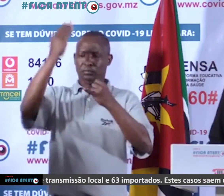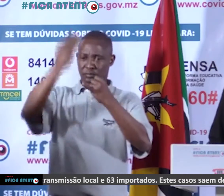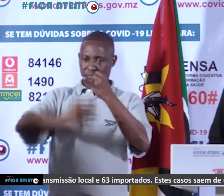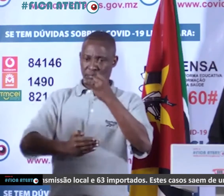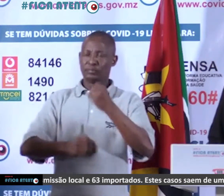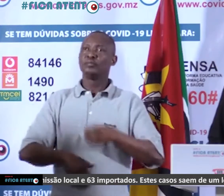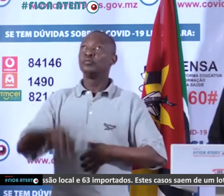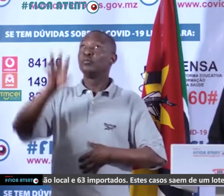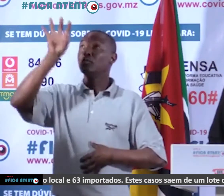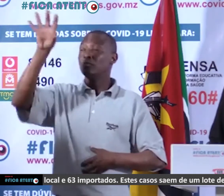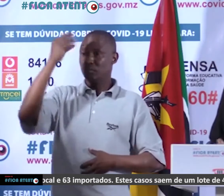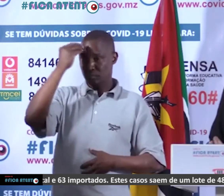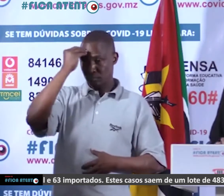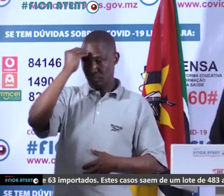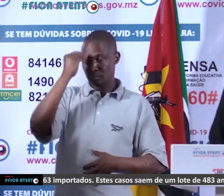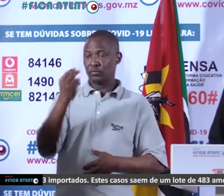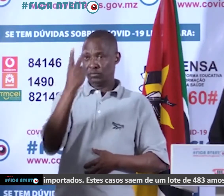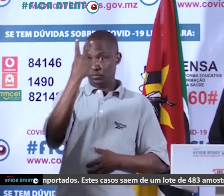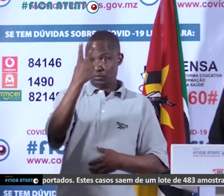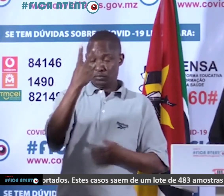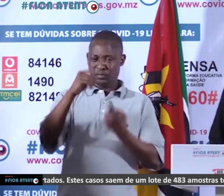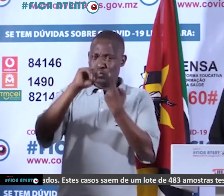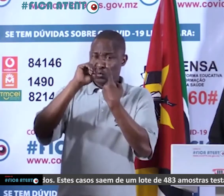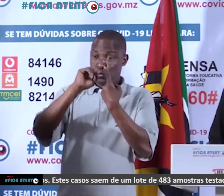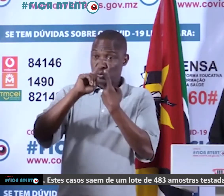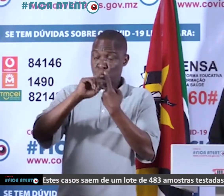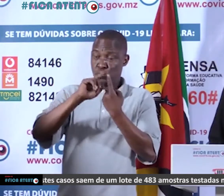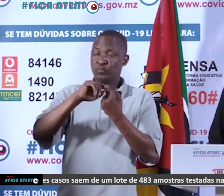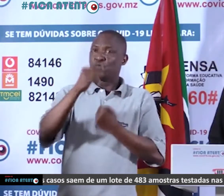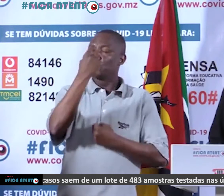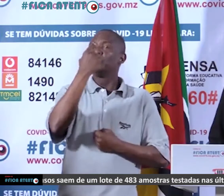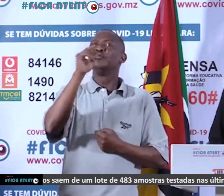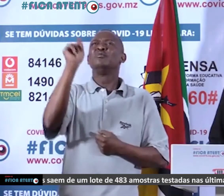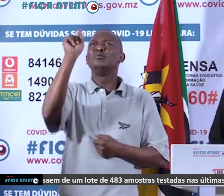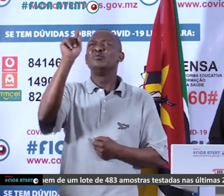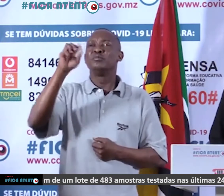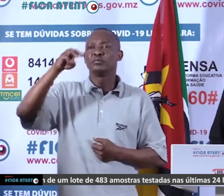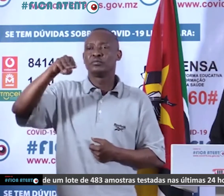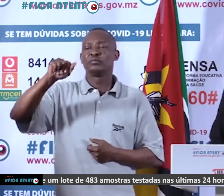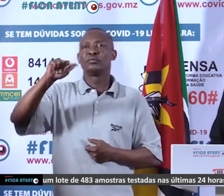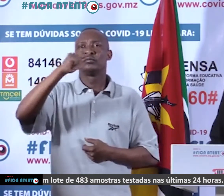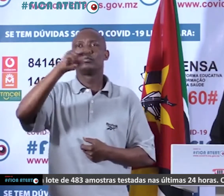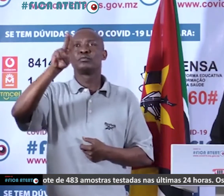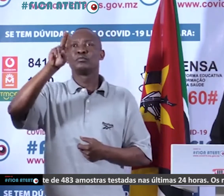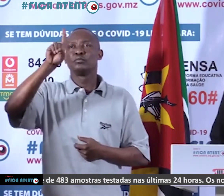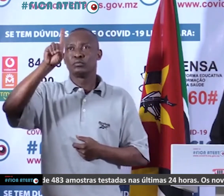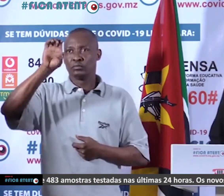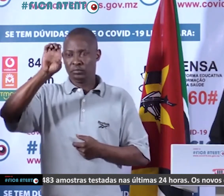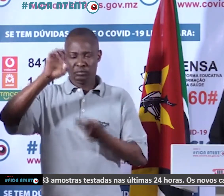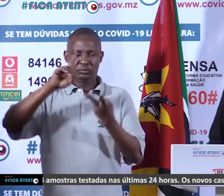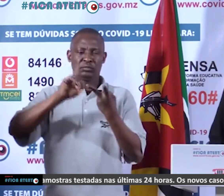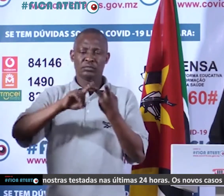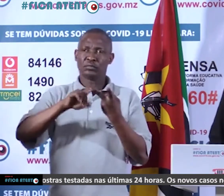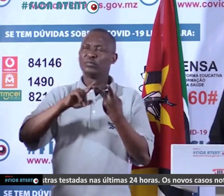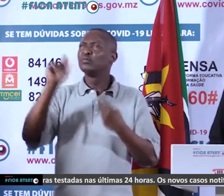da província de Maputo, um do distrito de Magude e o outro do distrito de Boane. Estes 2